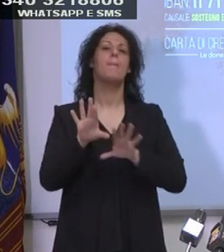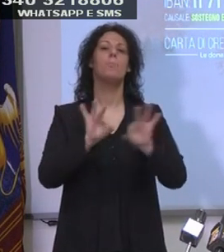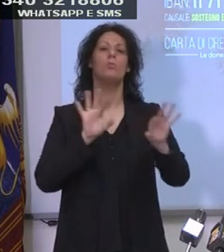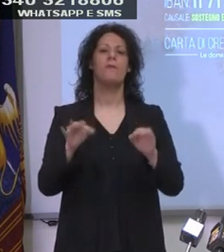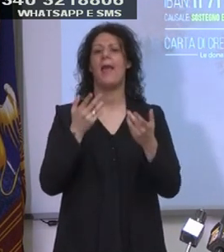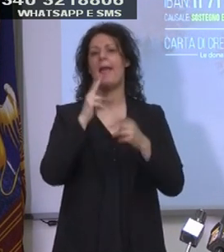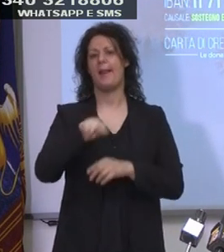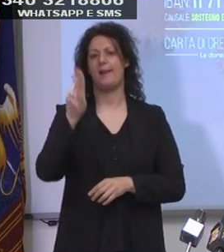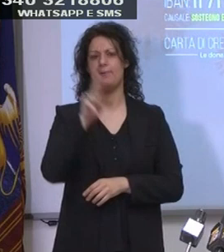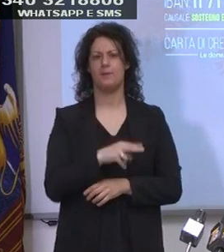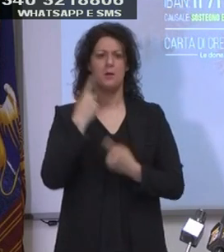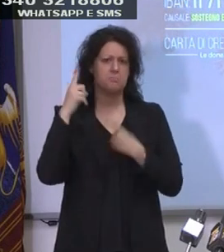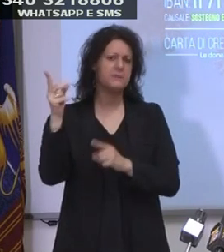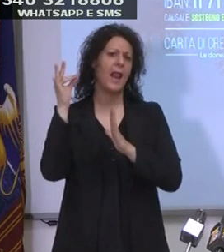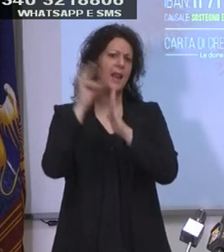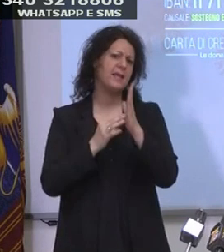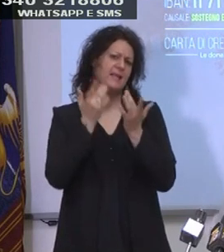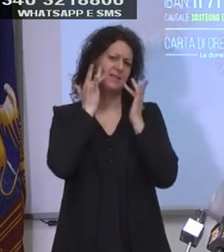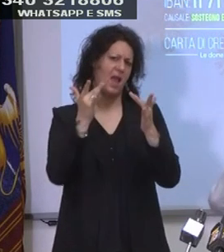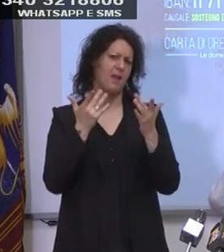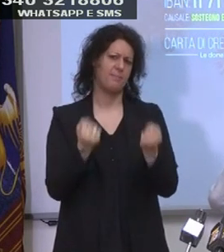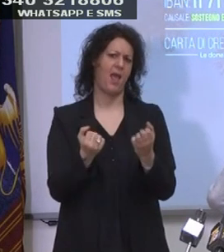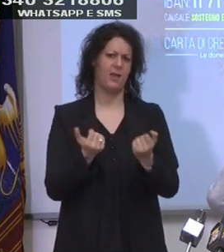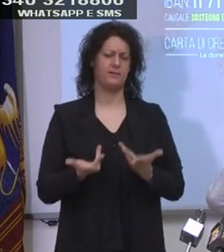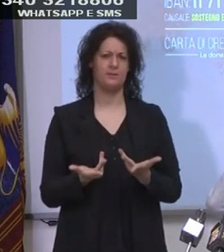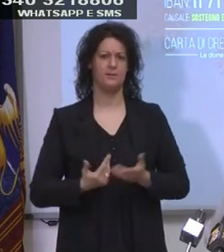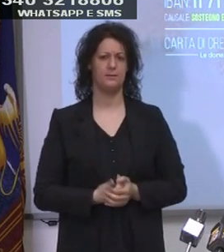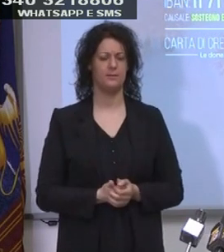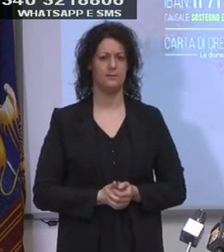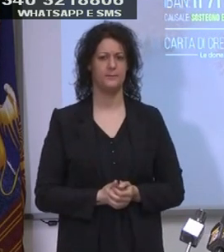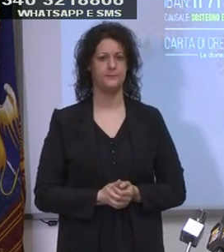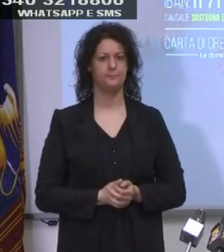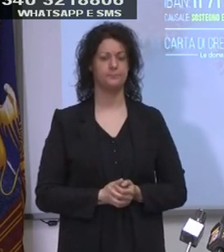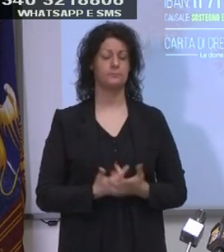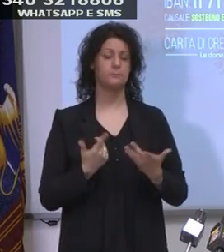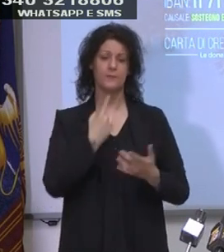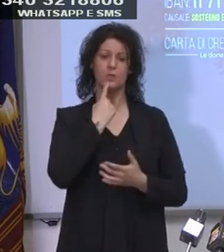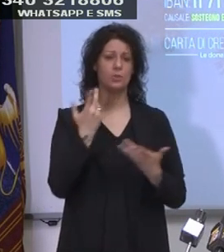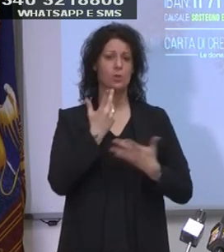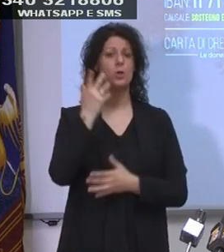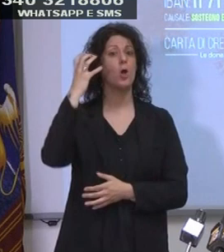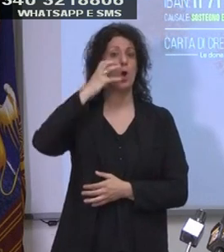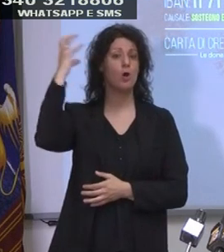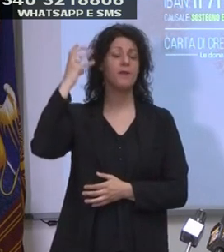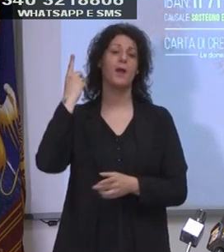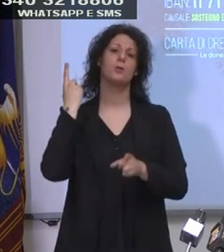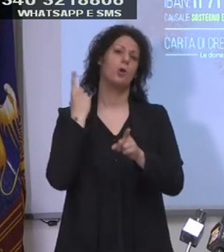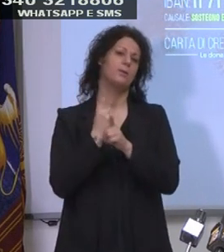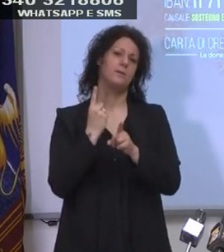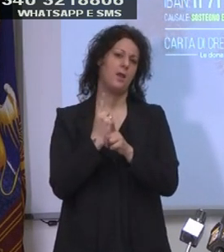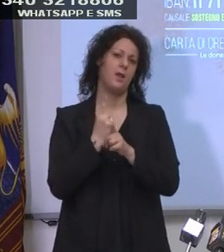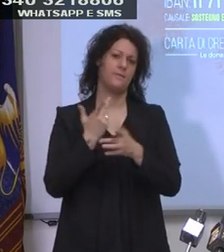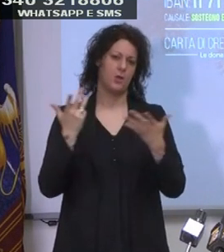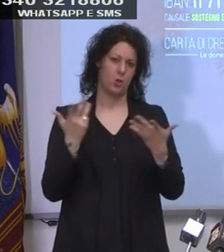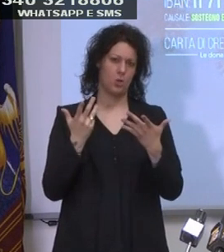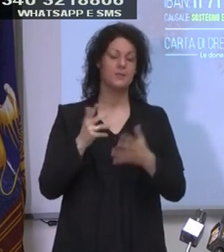guida aggressive e veloci da applicare. E quindi direi che è fondamentale che il governo recepisca questa indicazione dell'INAIL, che